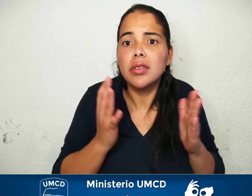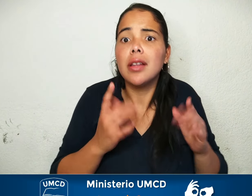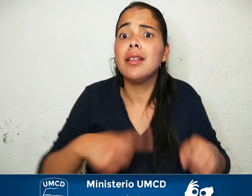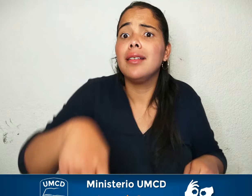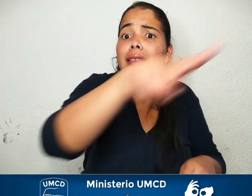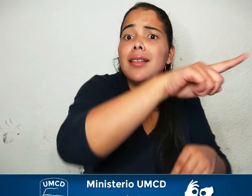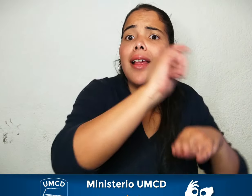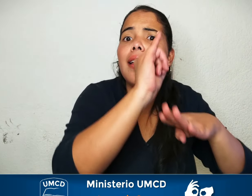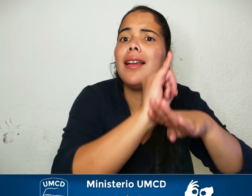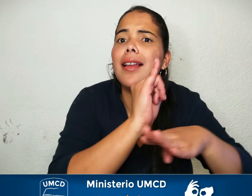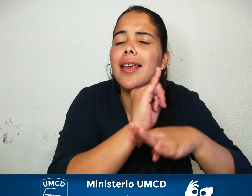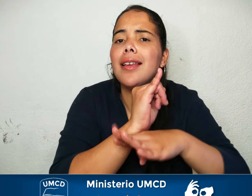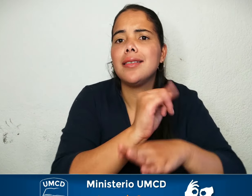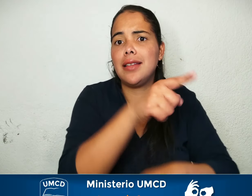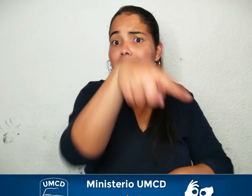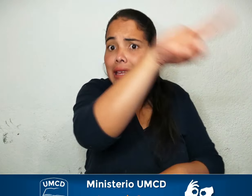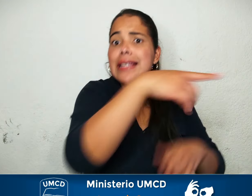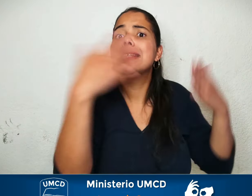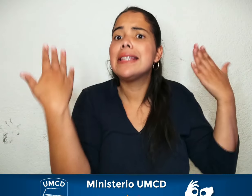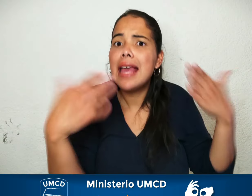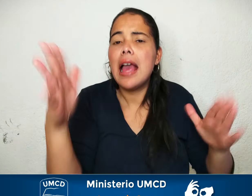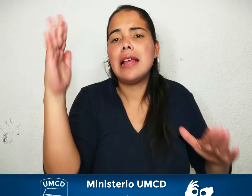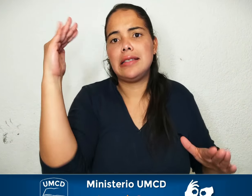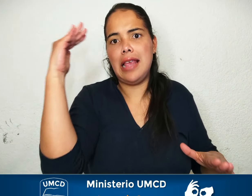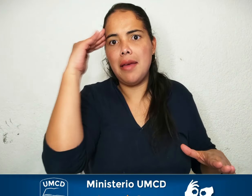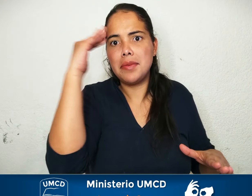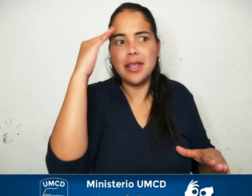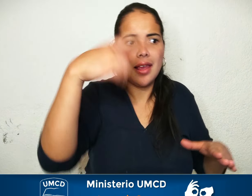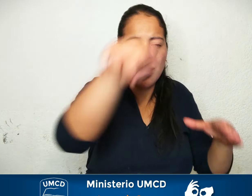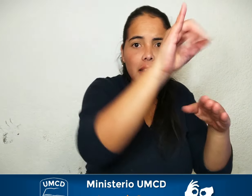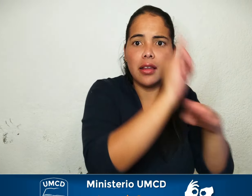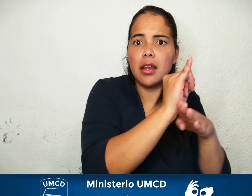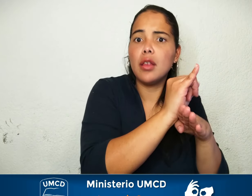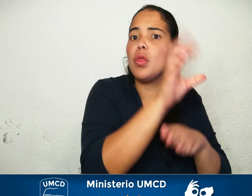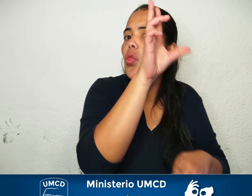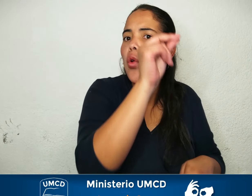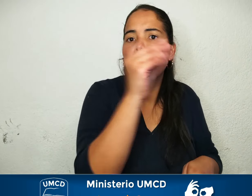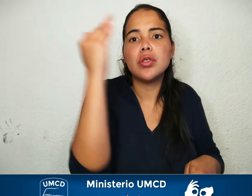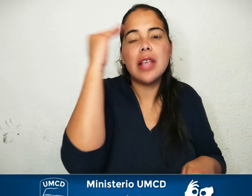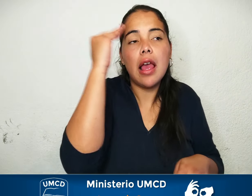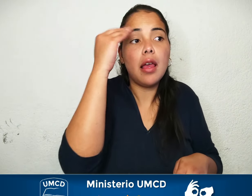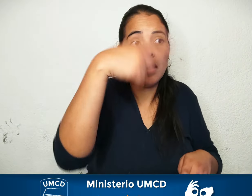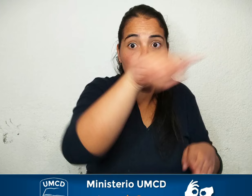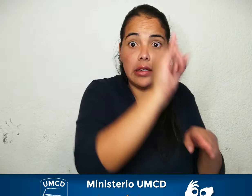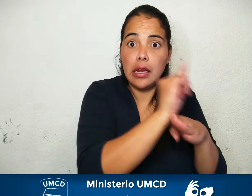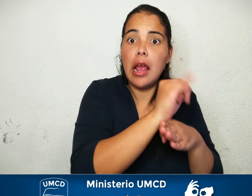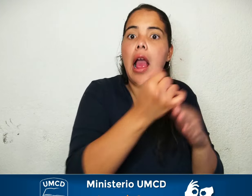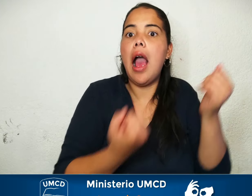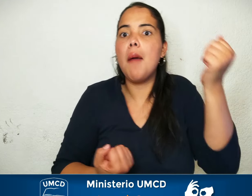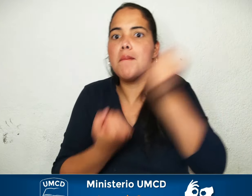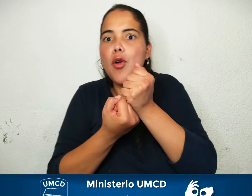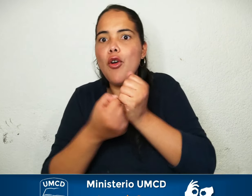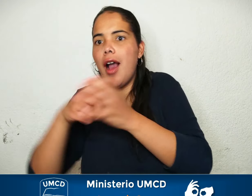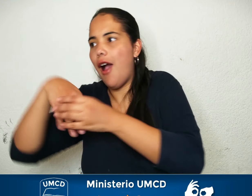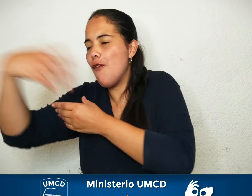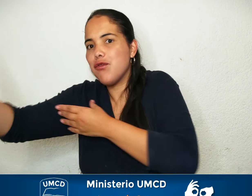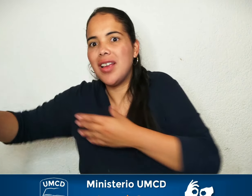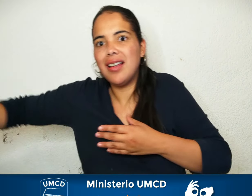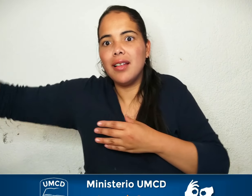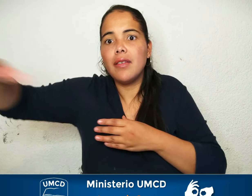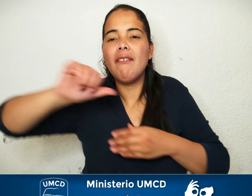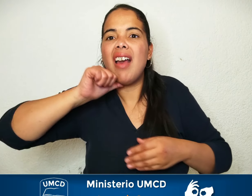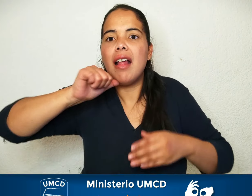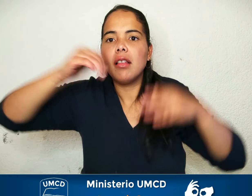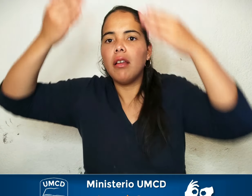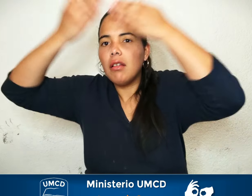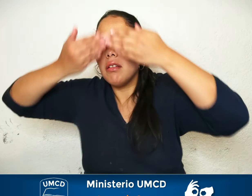El creyente en la iglesia en Corinto ya entendía de que los ídolos eran vanos, que no eran más que figuras sin poder, sin acción